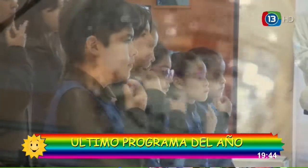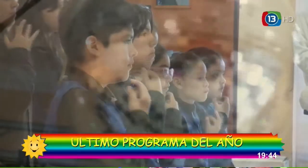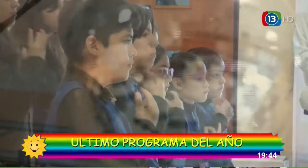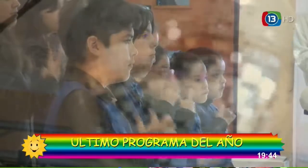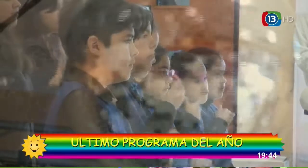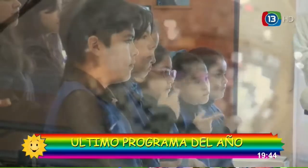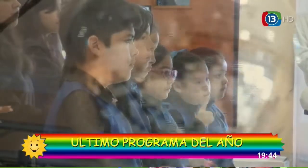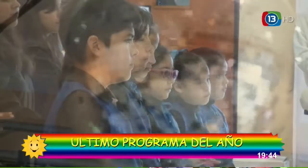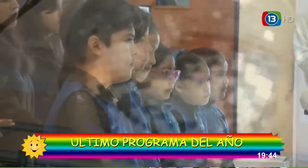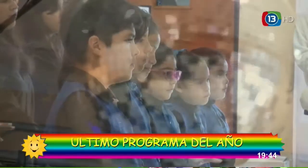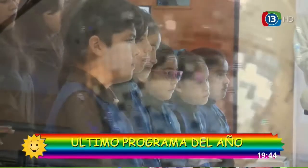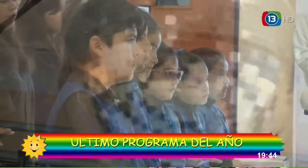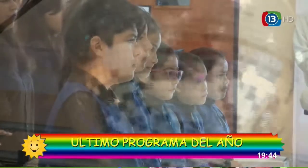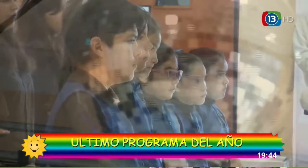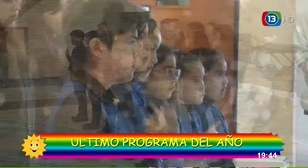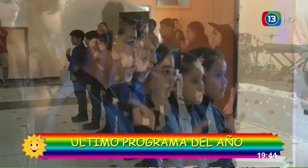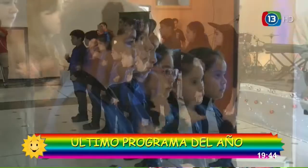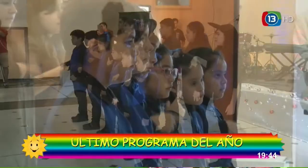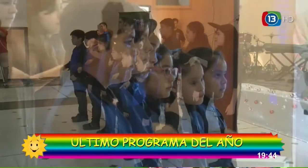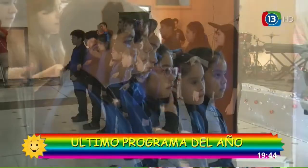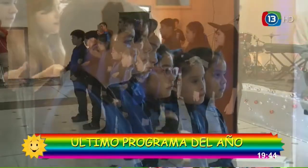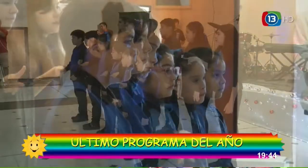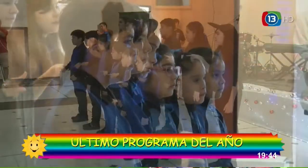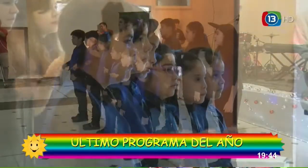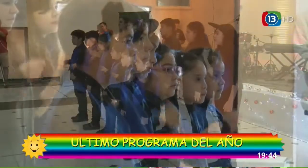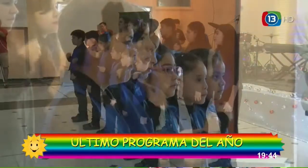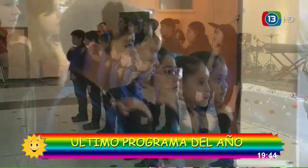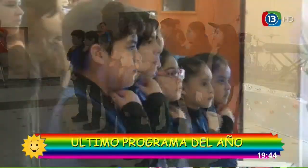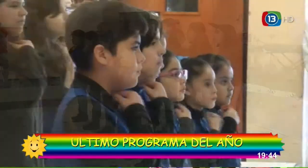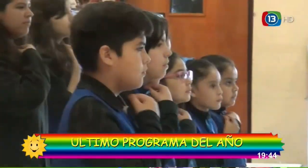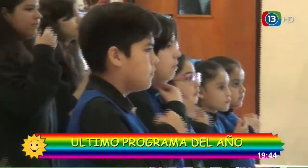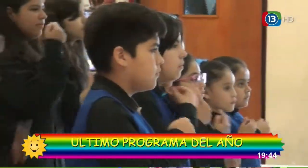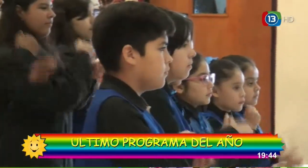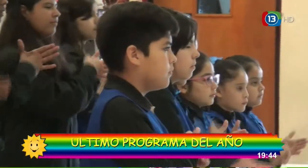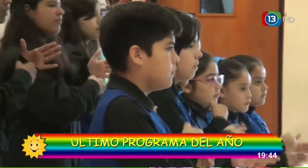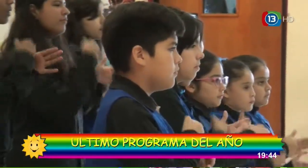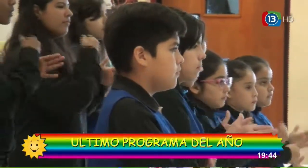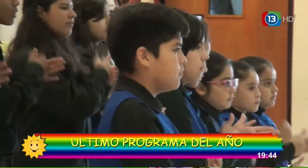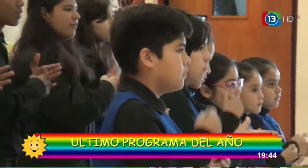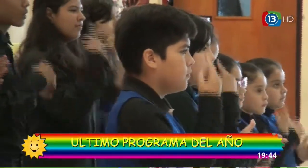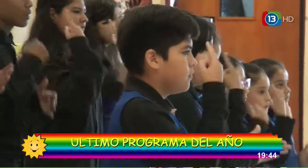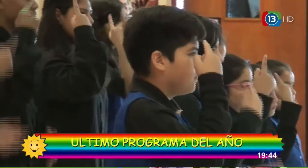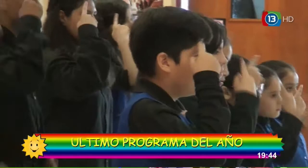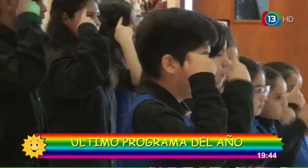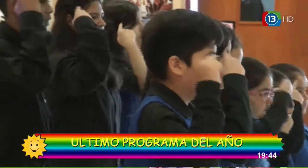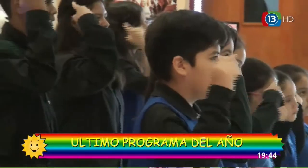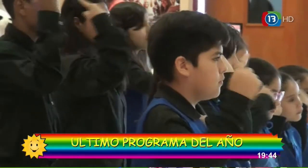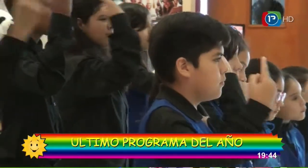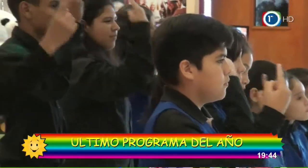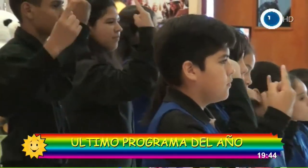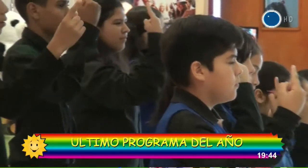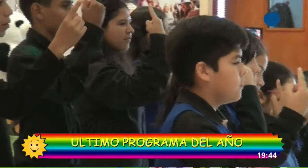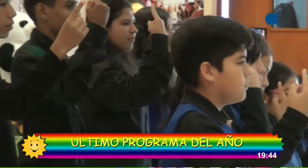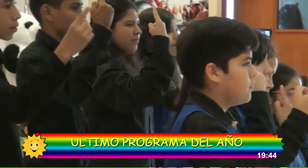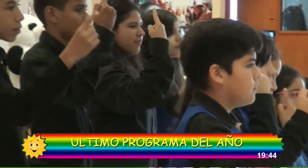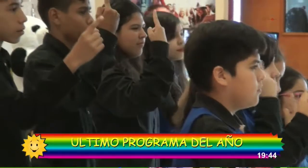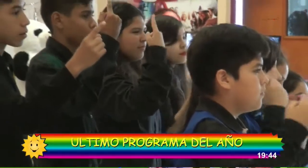Cuando quieres luchar por un ideal, hay una